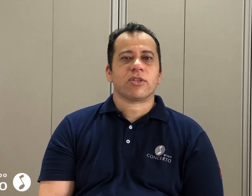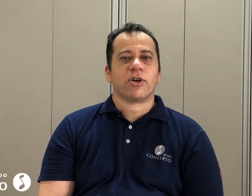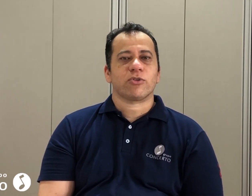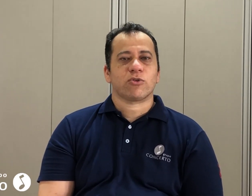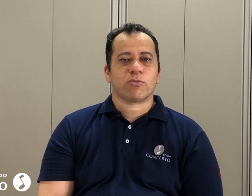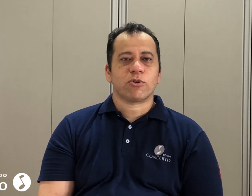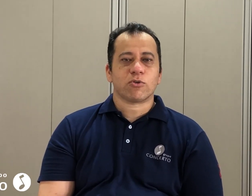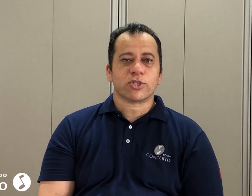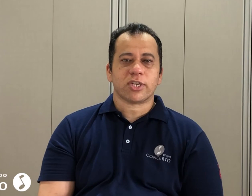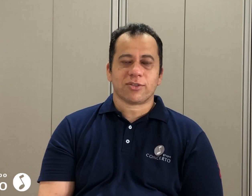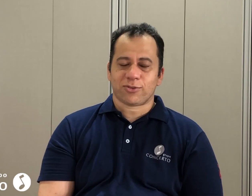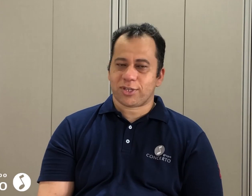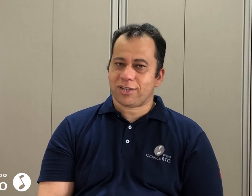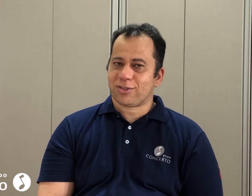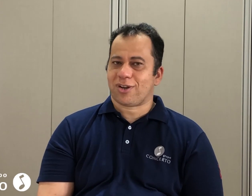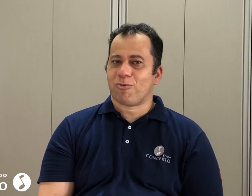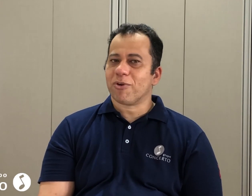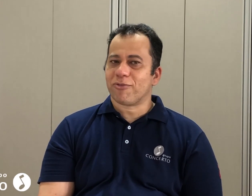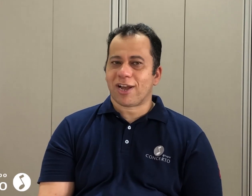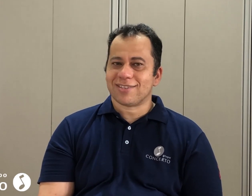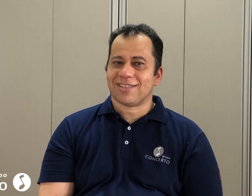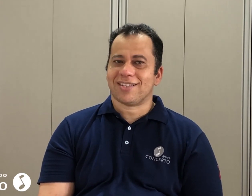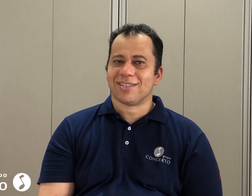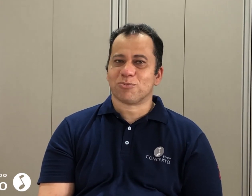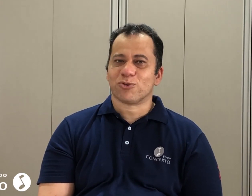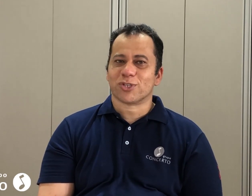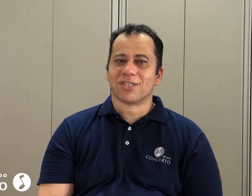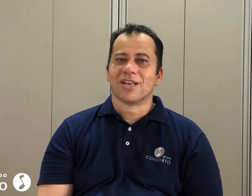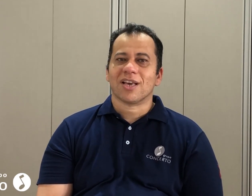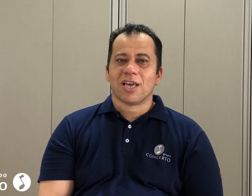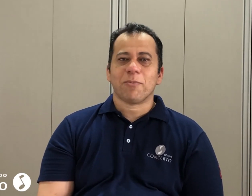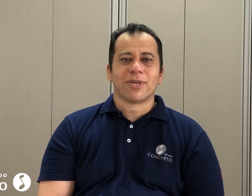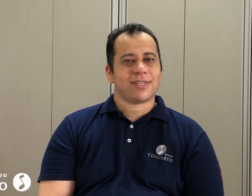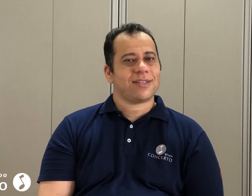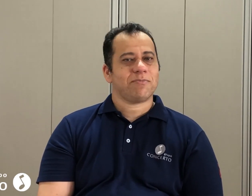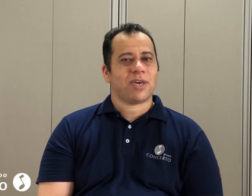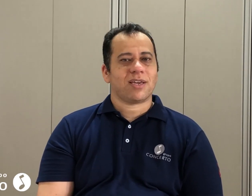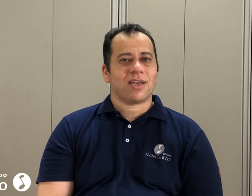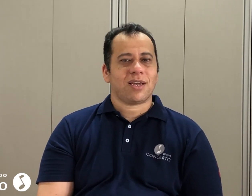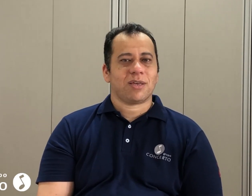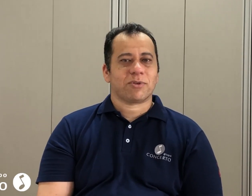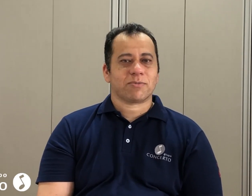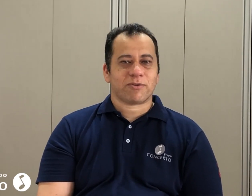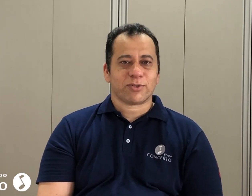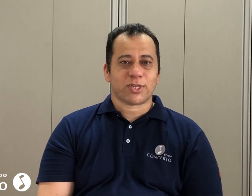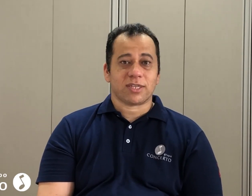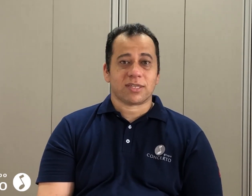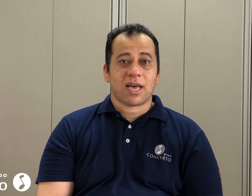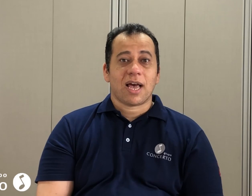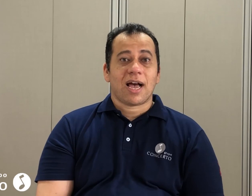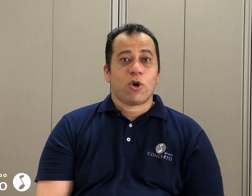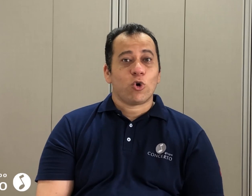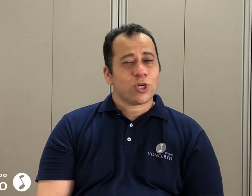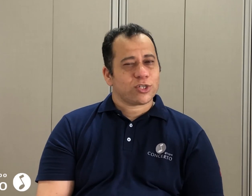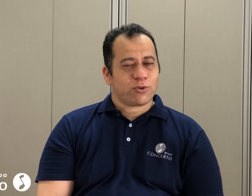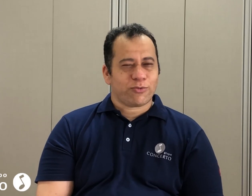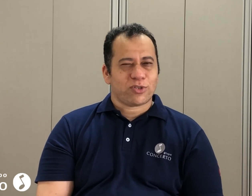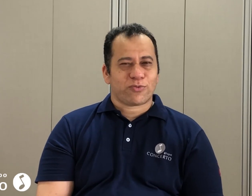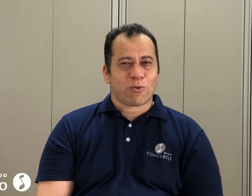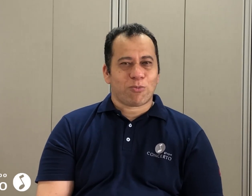repertório do grupo Concerto, selecionar uma frase dessas músicas e passar também em Libras para vocês. Hoje o vídeo ficou um